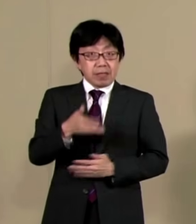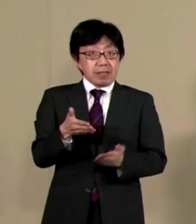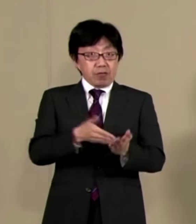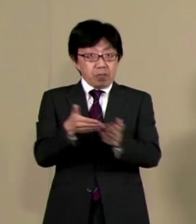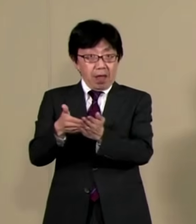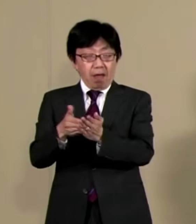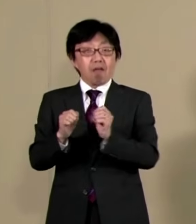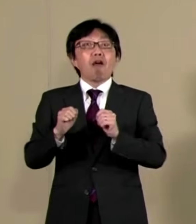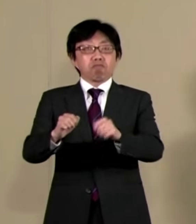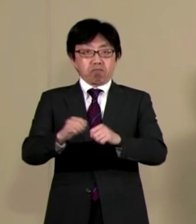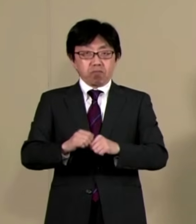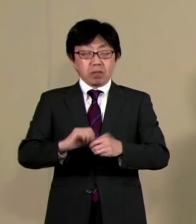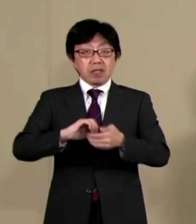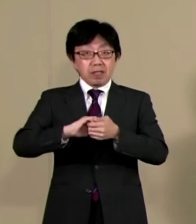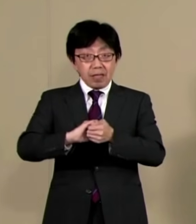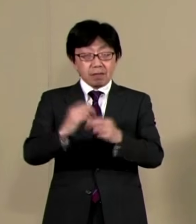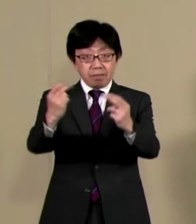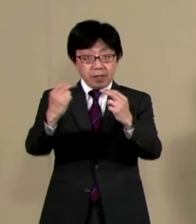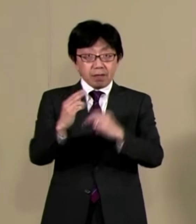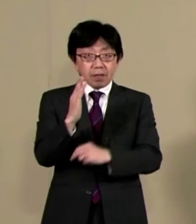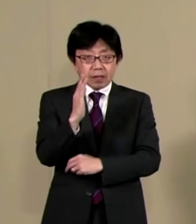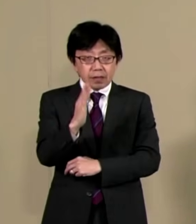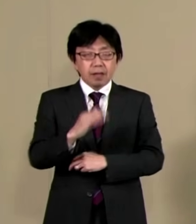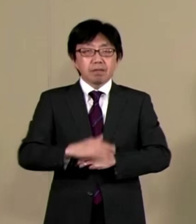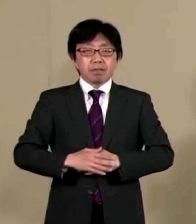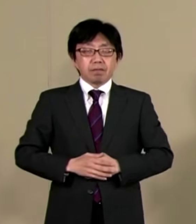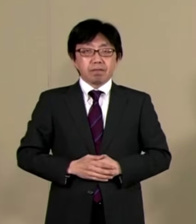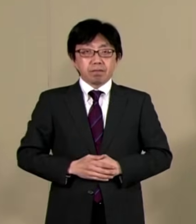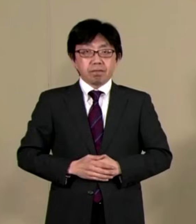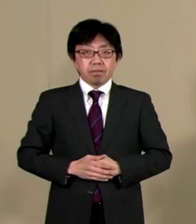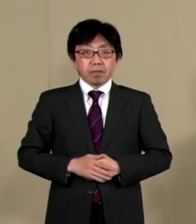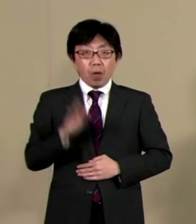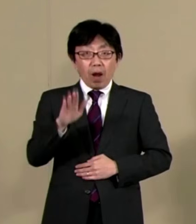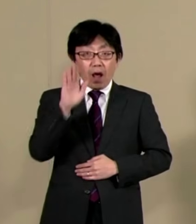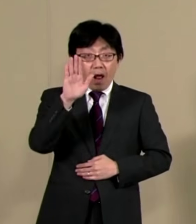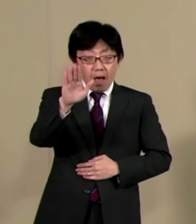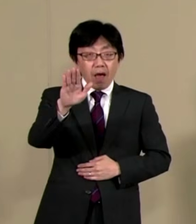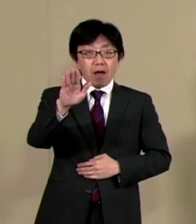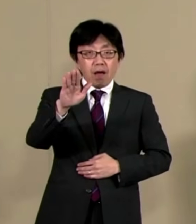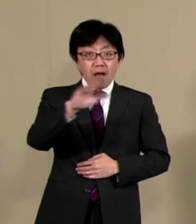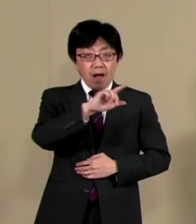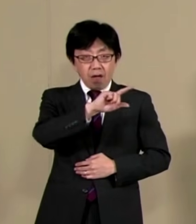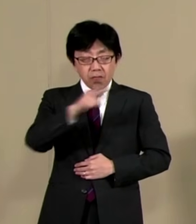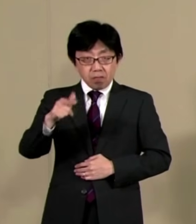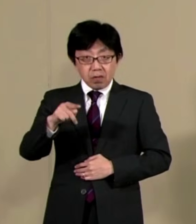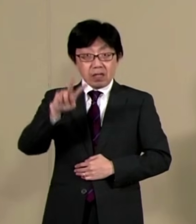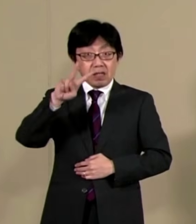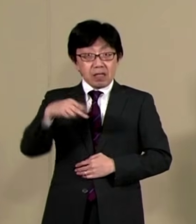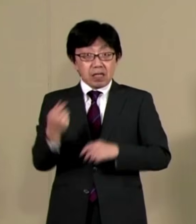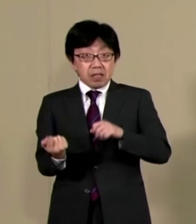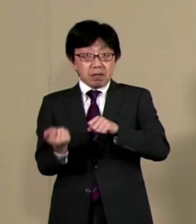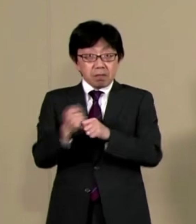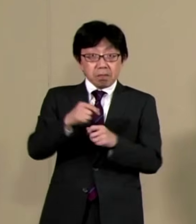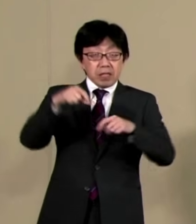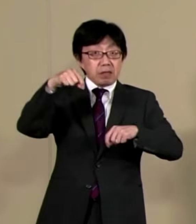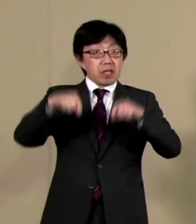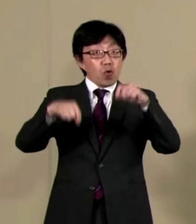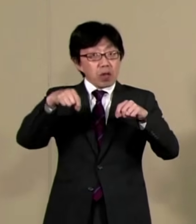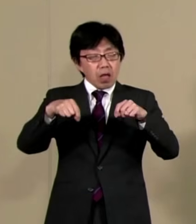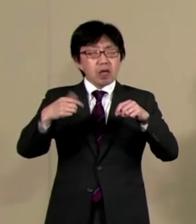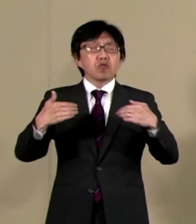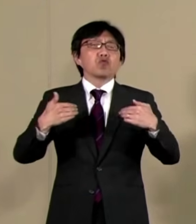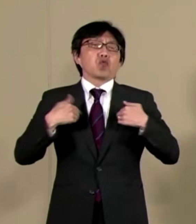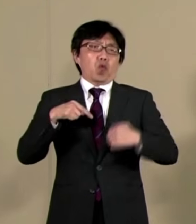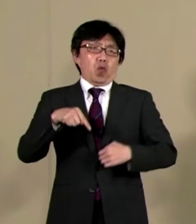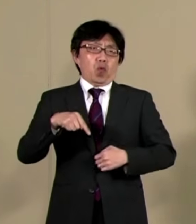をしていますので是非ご確認くださいこれからあらゆる点でリバランス再調整が必要と